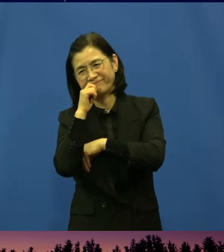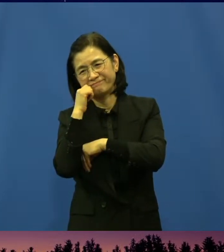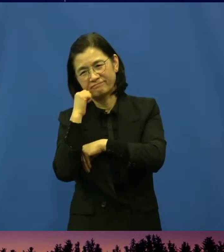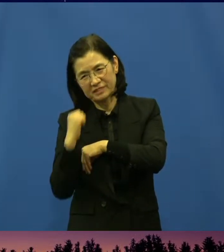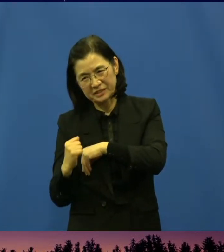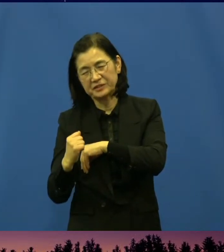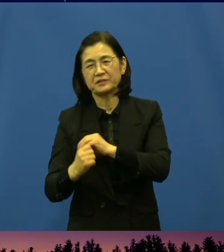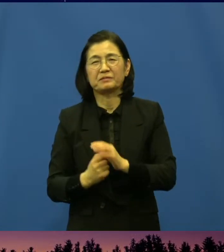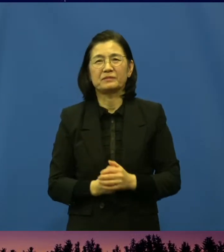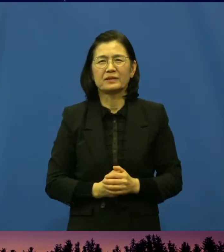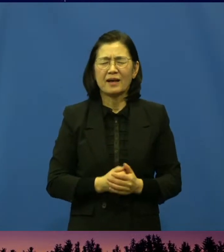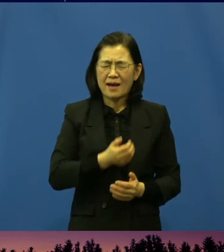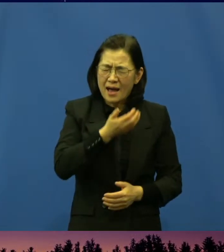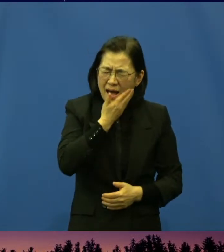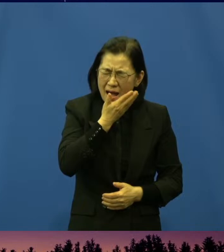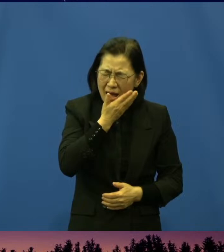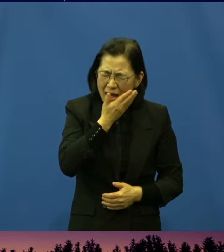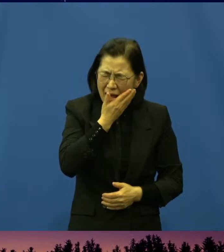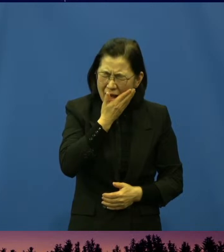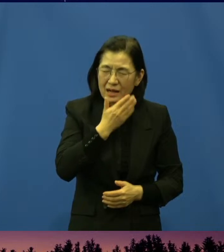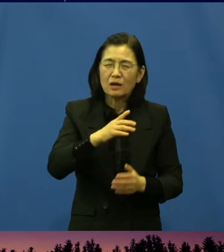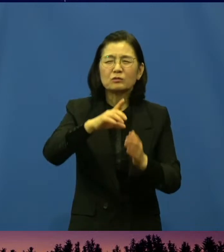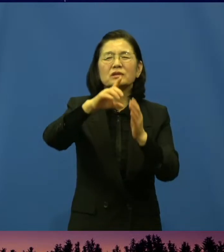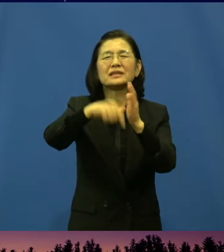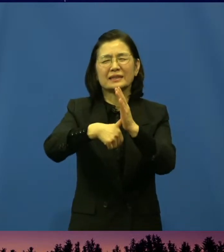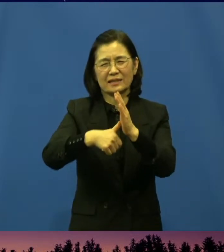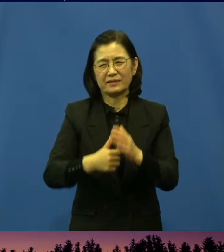이러면 얼마나 아까운 시간입니까? 그죠?